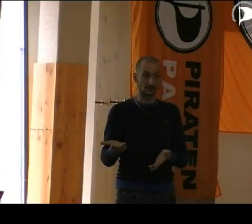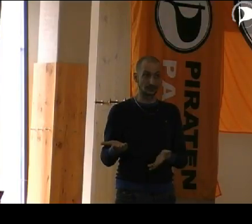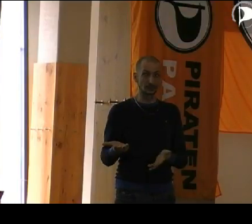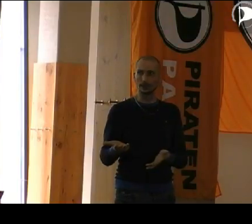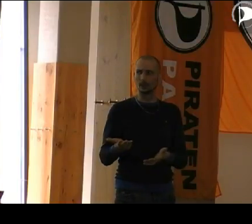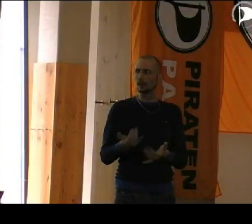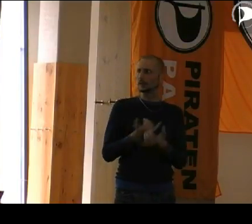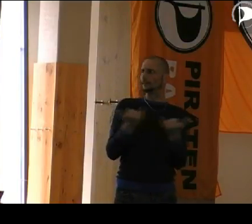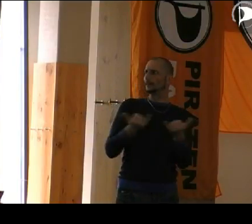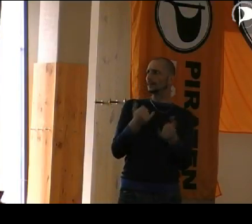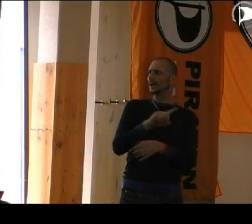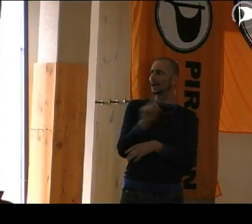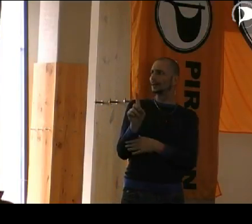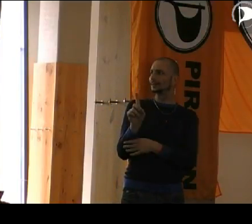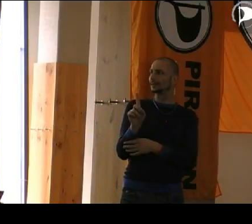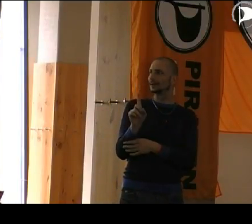ein